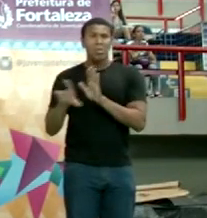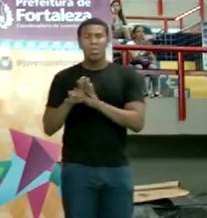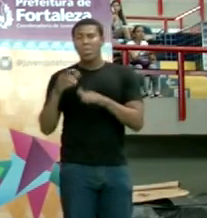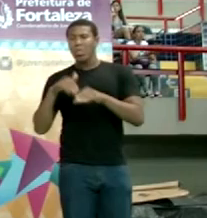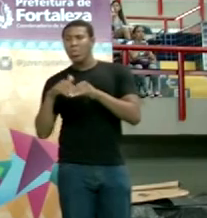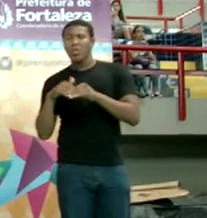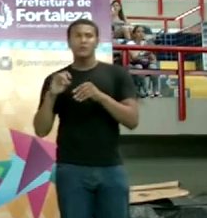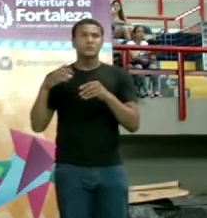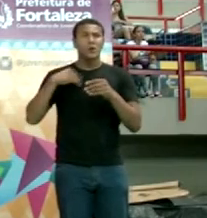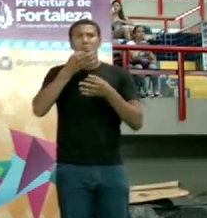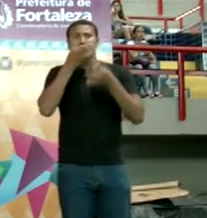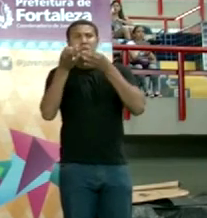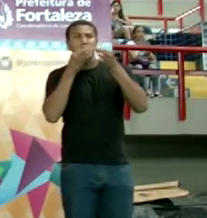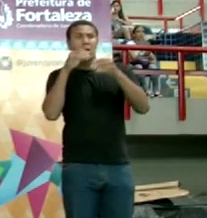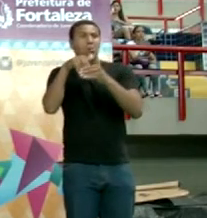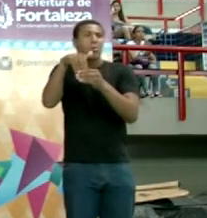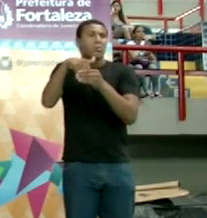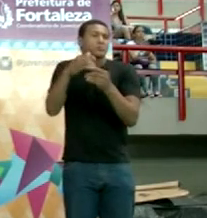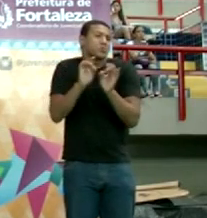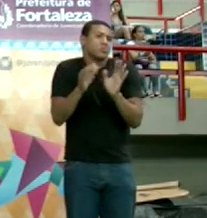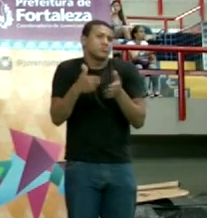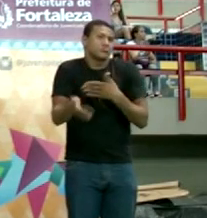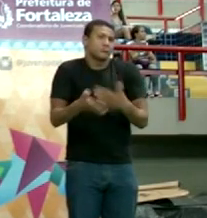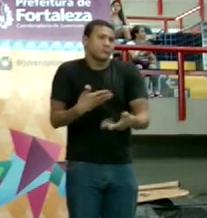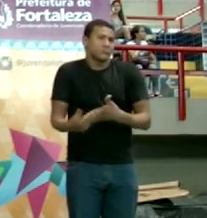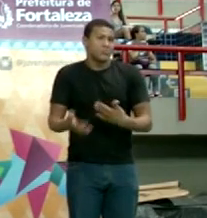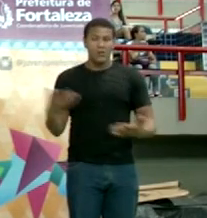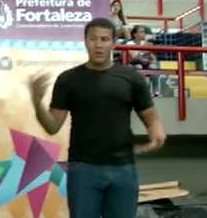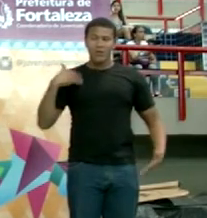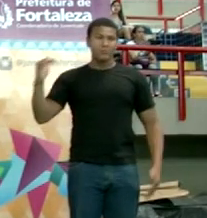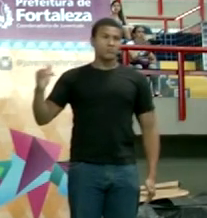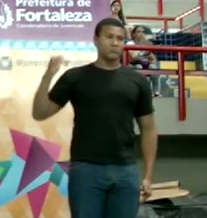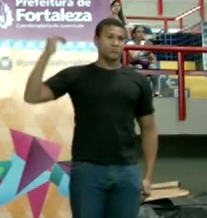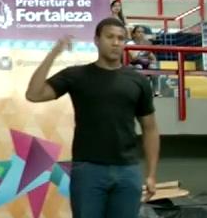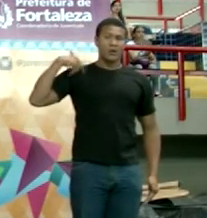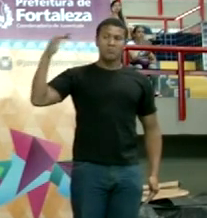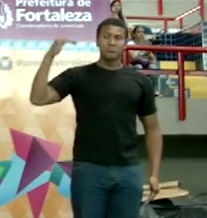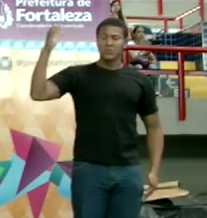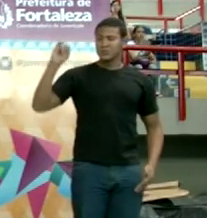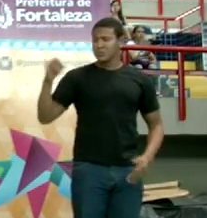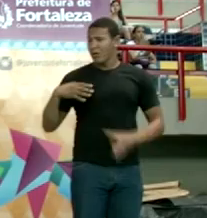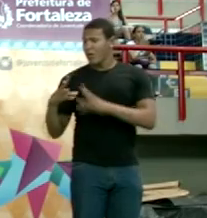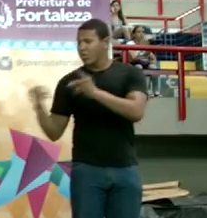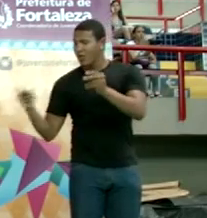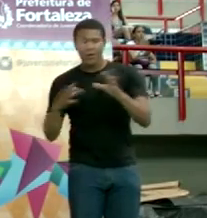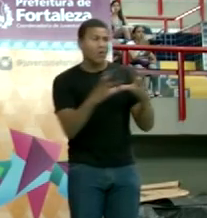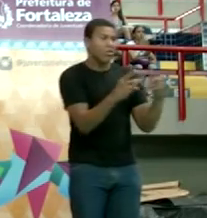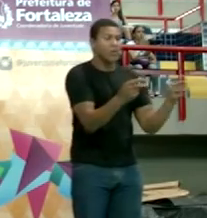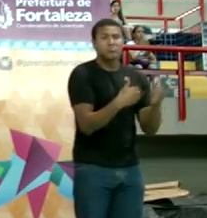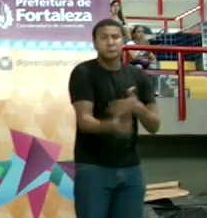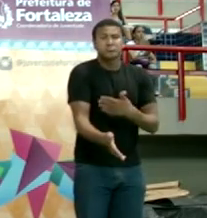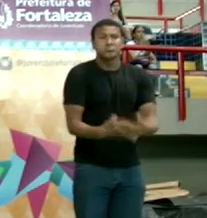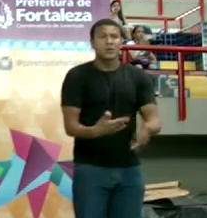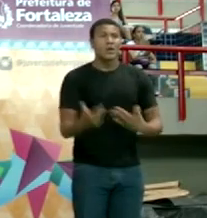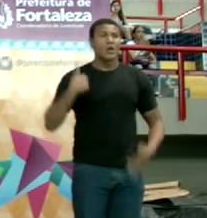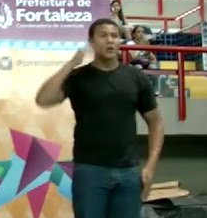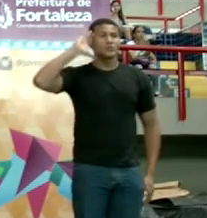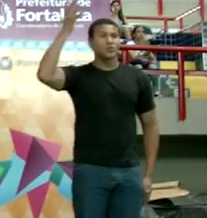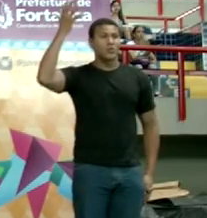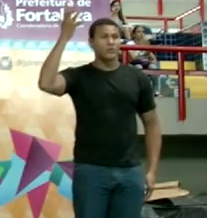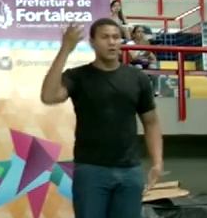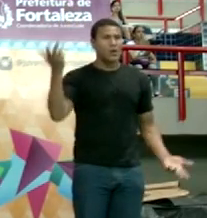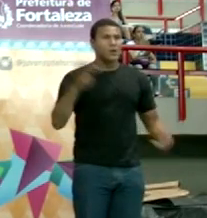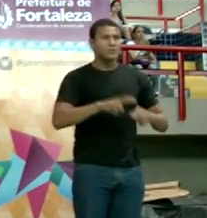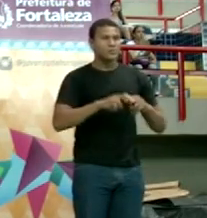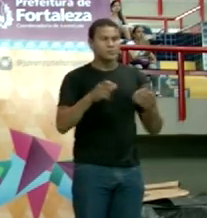O primeiro-ministro e o ministério só é executivo, eu estou acima. Se eu quiser dissolver, eu dissolvo qualquer um deles. Ciliano, então como é que vai ficar?